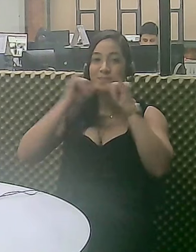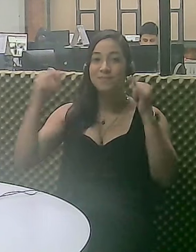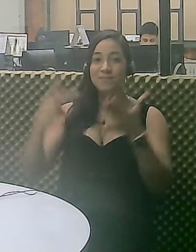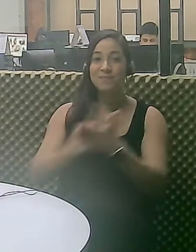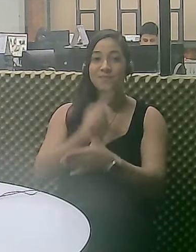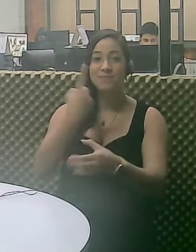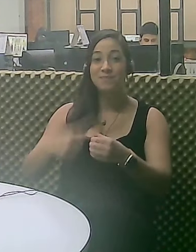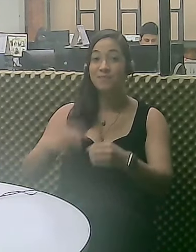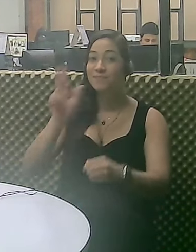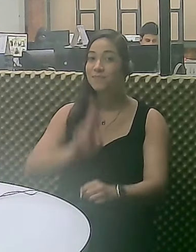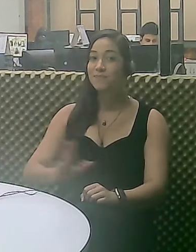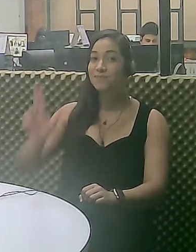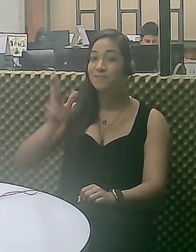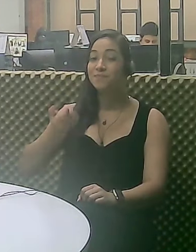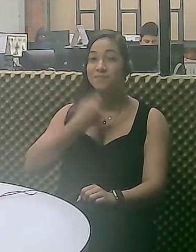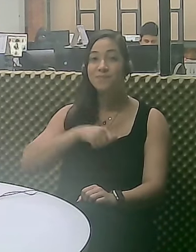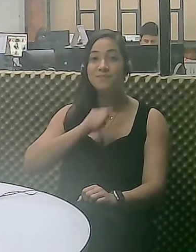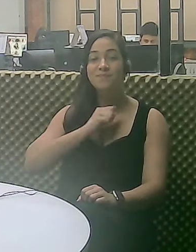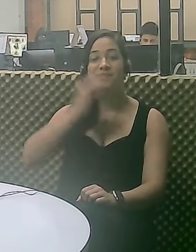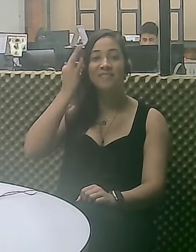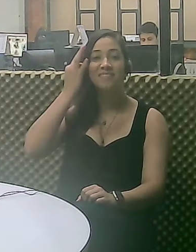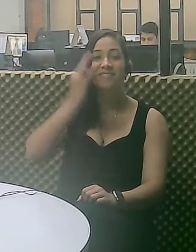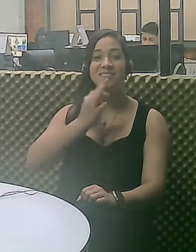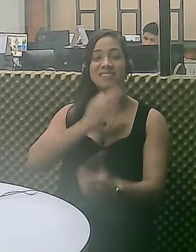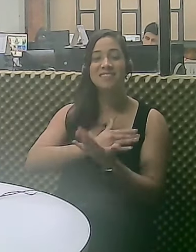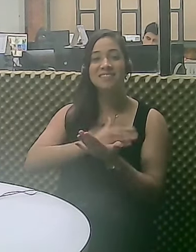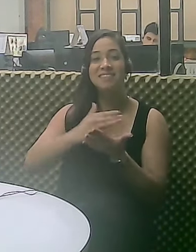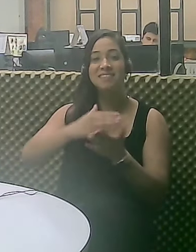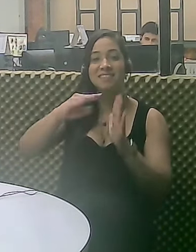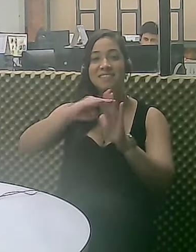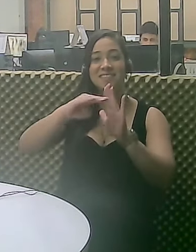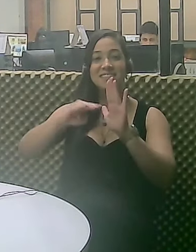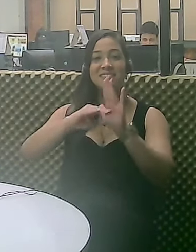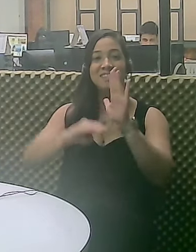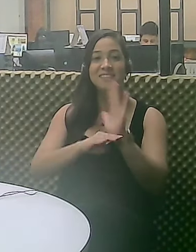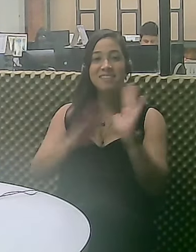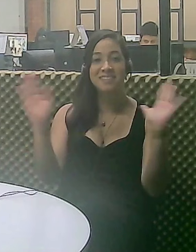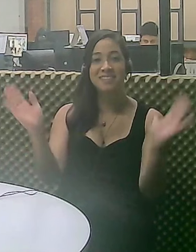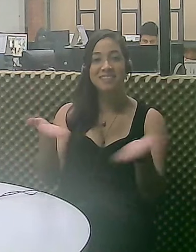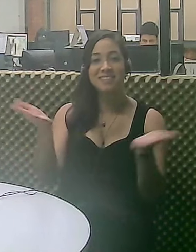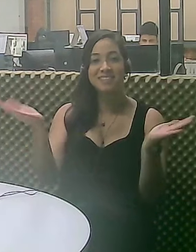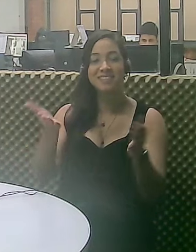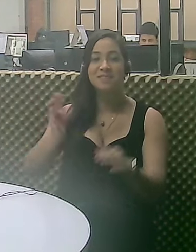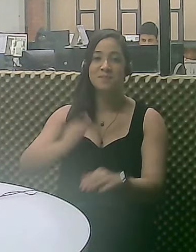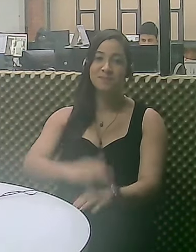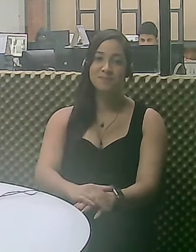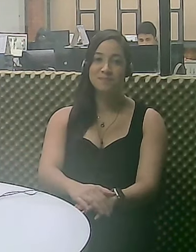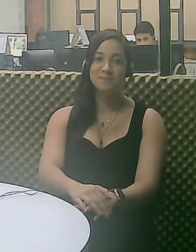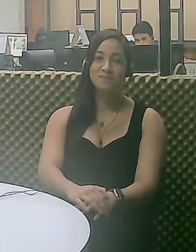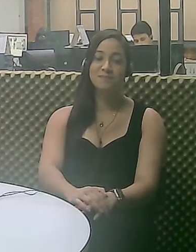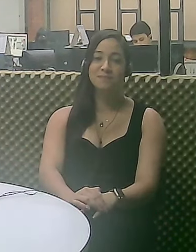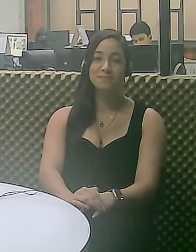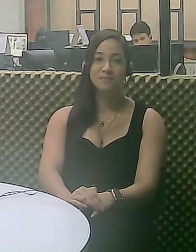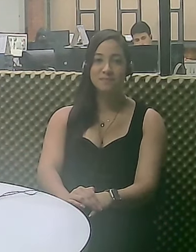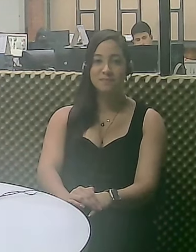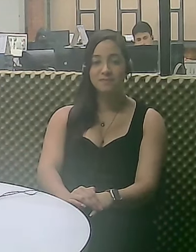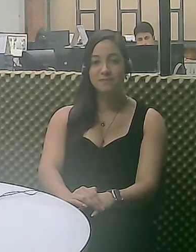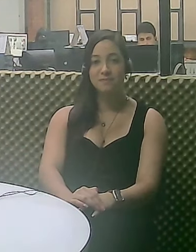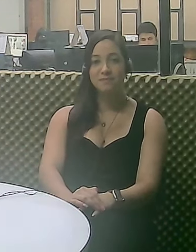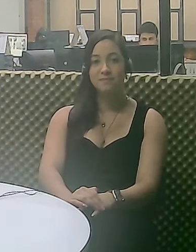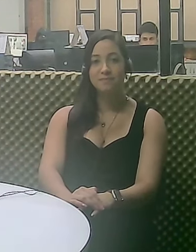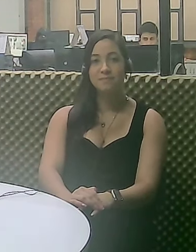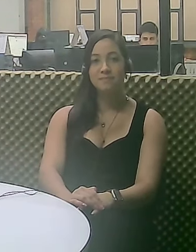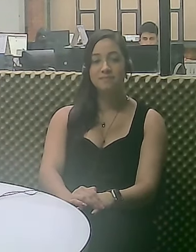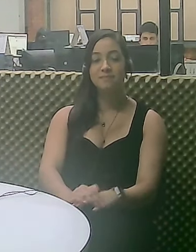o que de fato acontece em Uberlândia. Eu sou o Fernando Cássio e começamos com os destaques da edição de hoje.